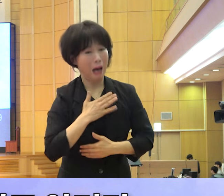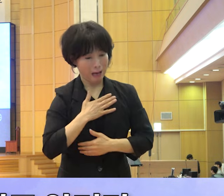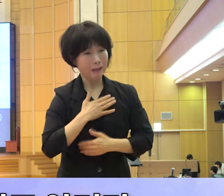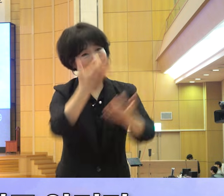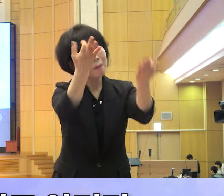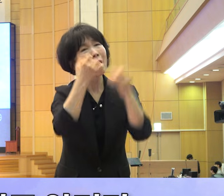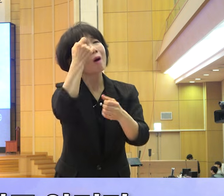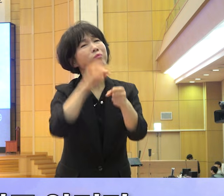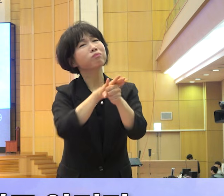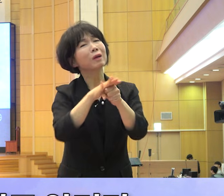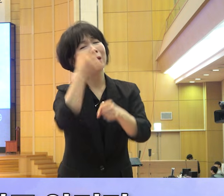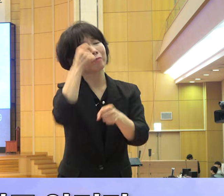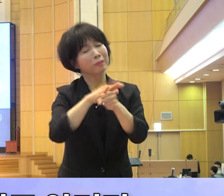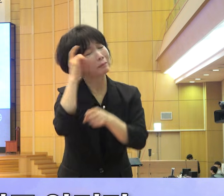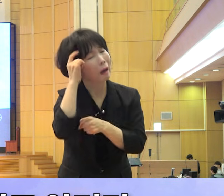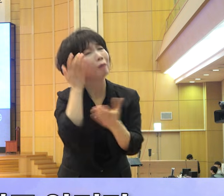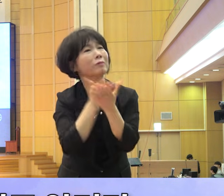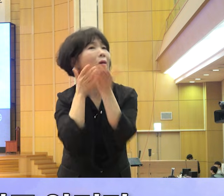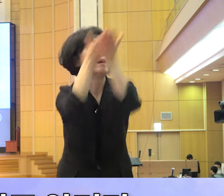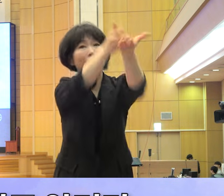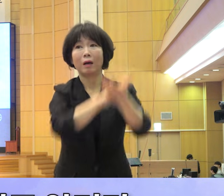여기소서.